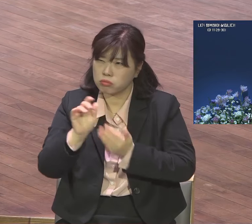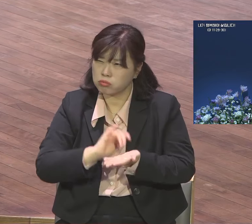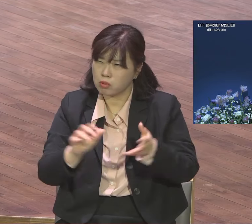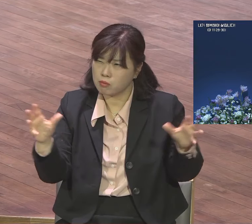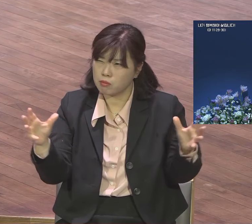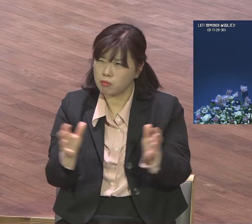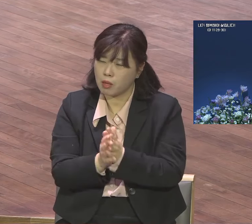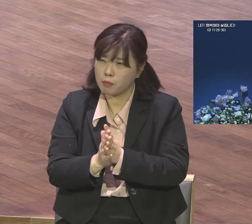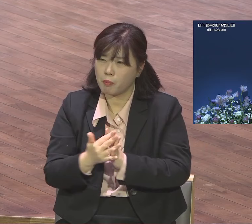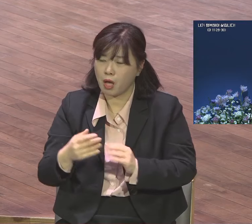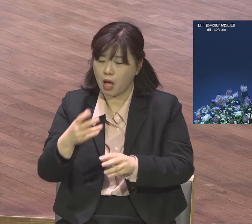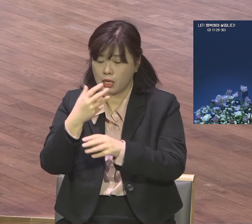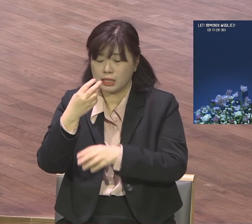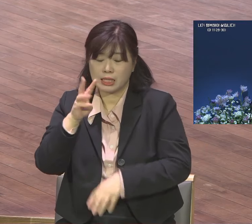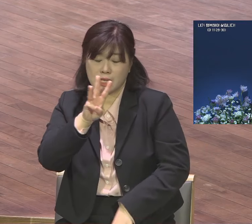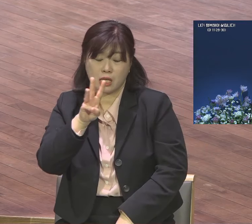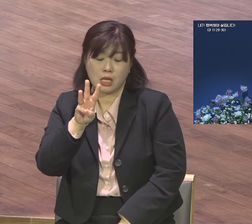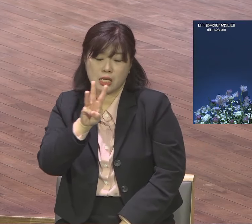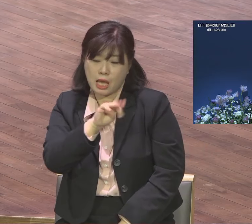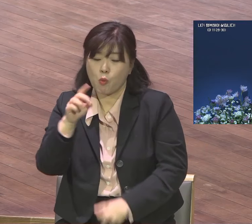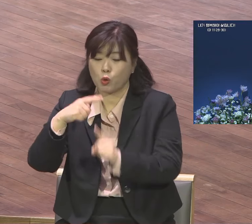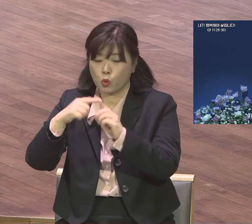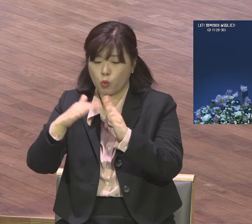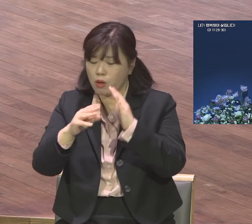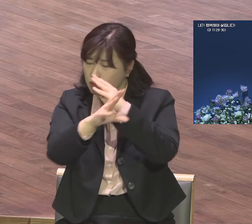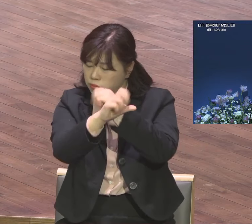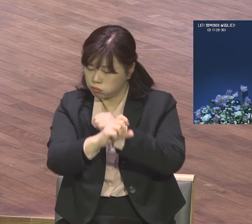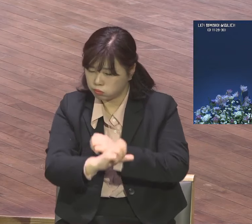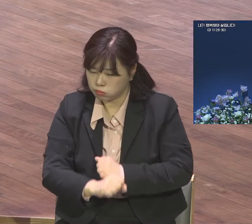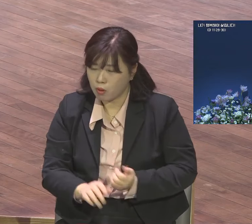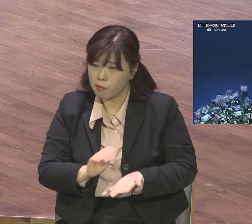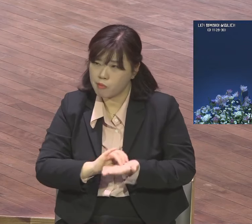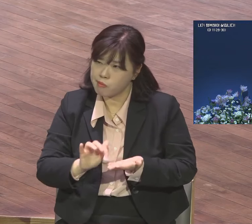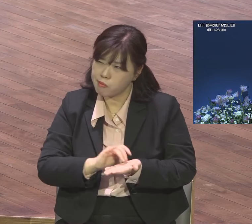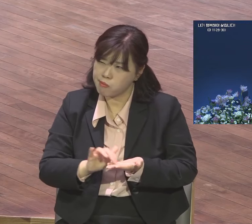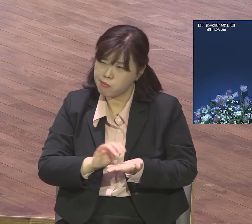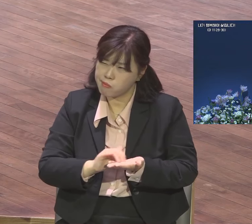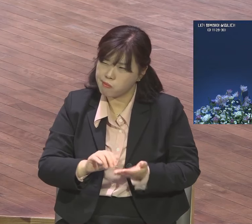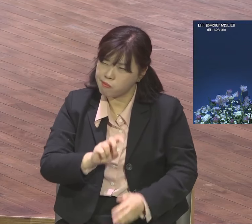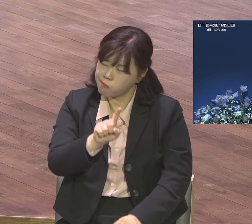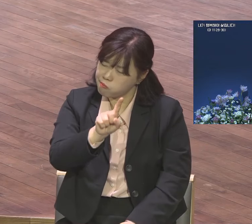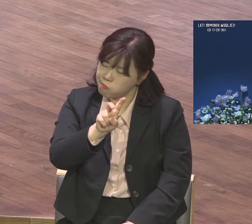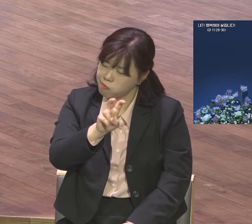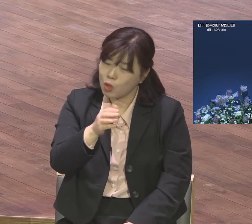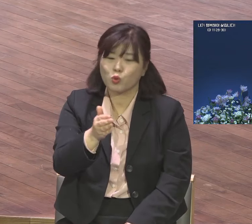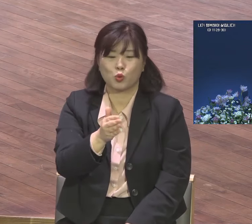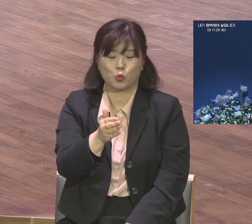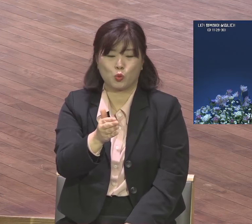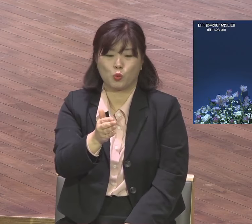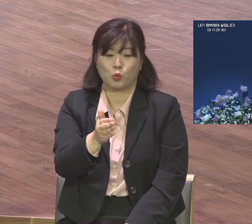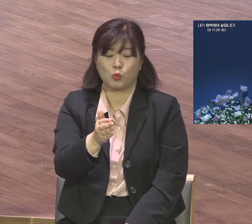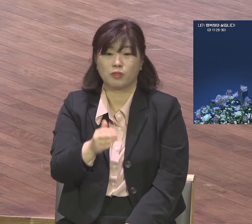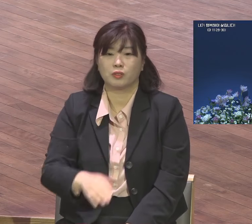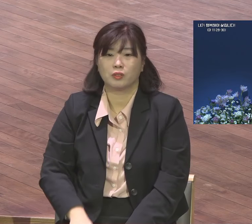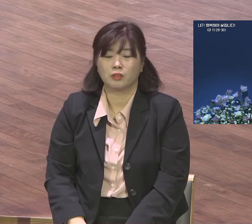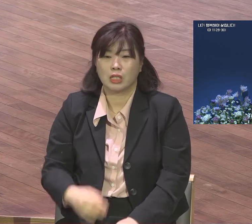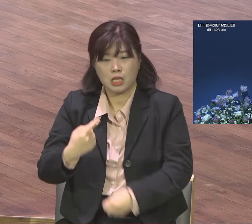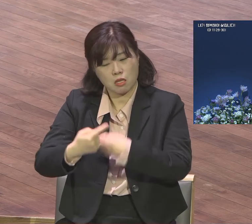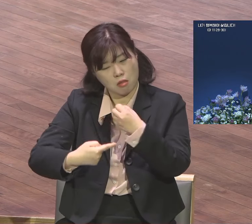있습니다. 우리가 개척 캠프를 통해서 매년 선교 망대를 세우는 나라가 한두